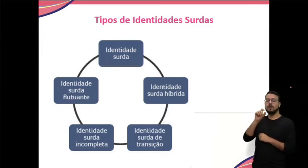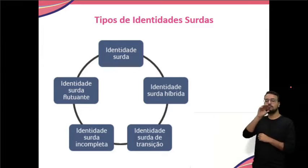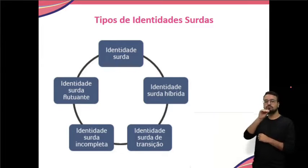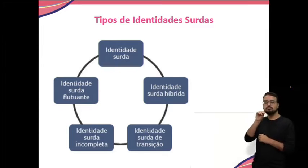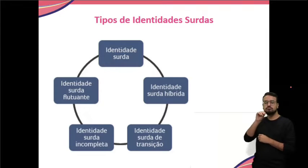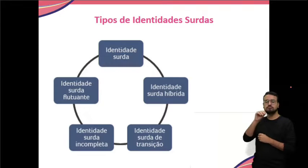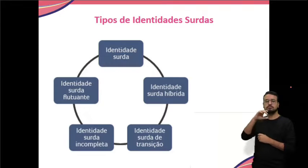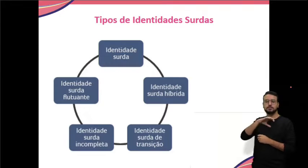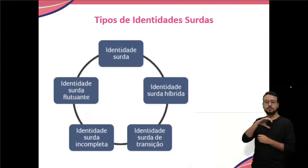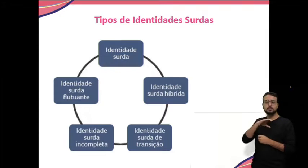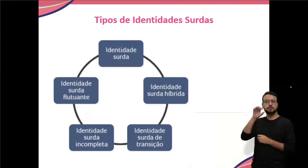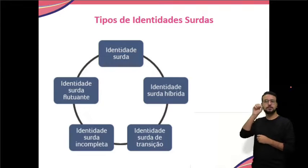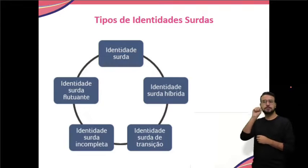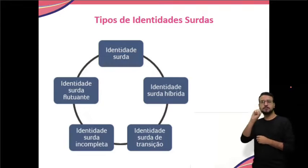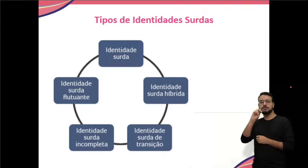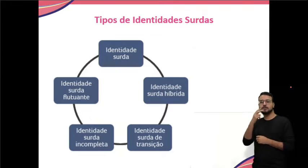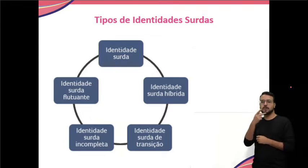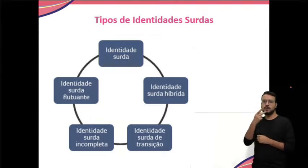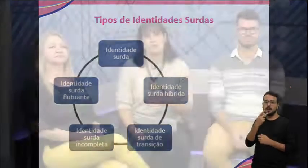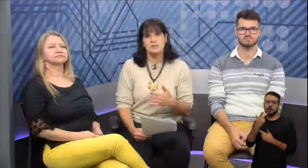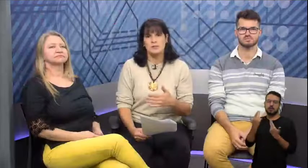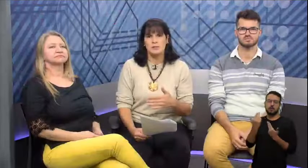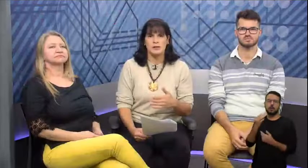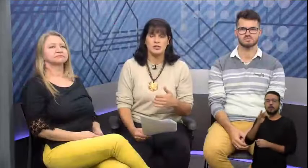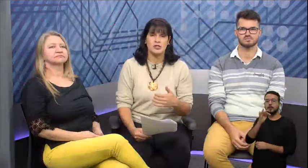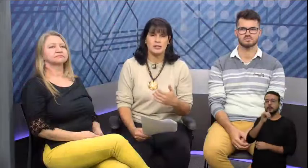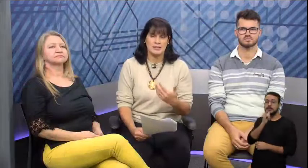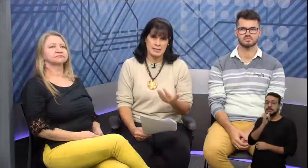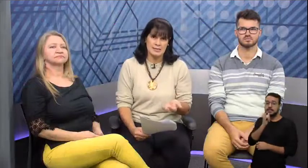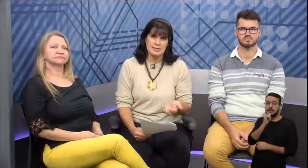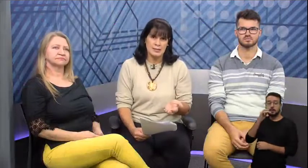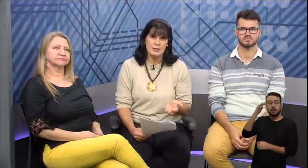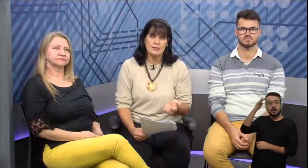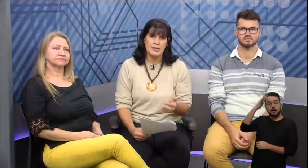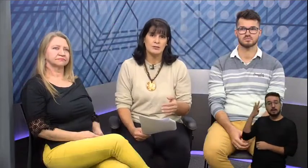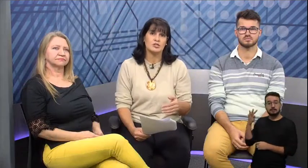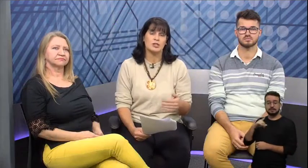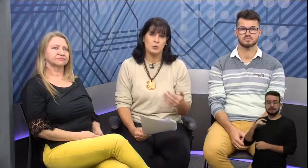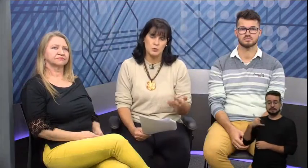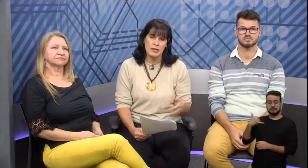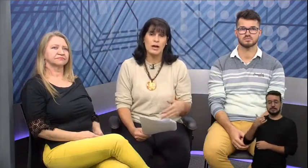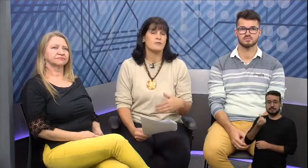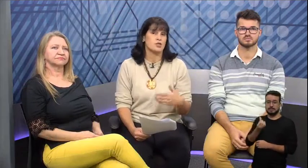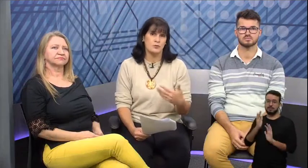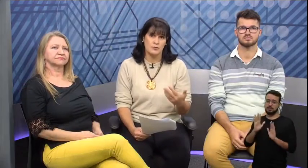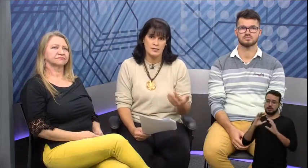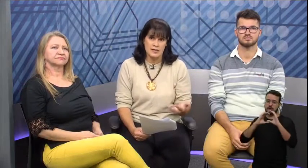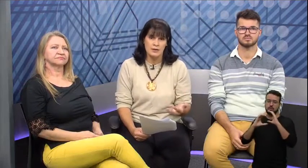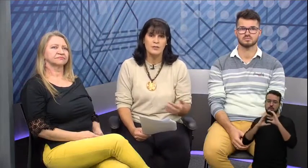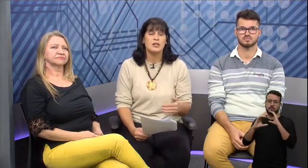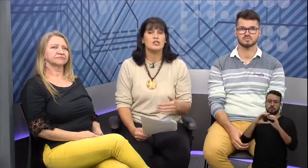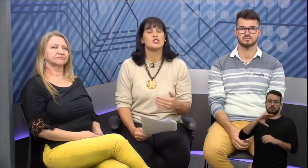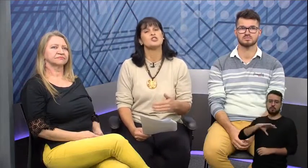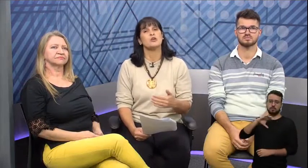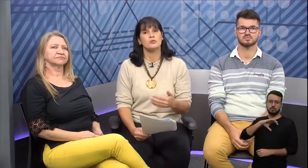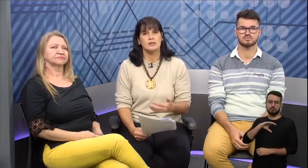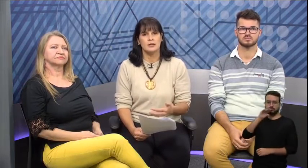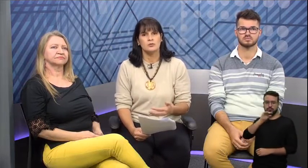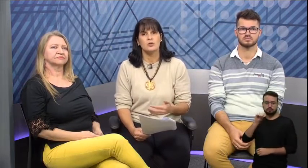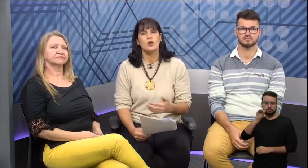ou já conseguiam até falar. No caso da Cleusa, por exemplo, ela já tinha até 6 aninhos, né? Então ela já se comunicava, já conversava, já tinha contato